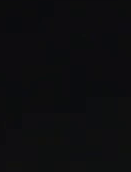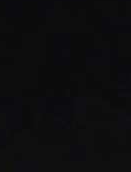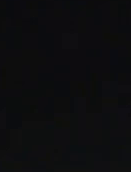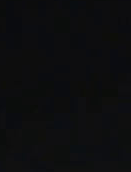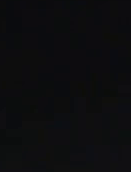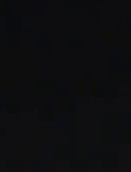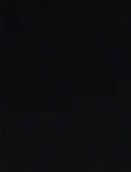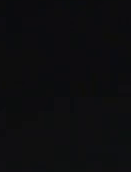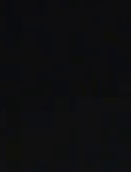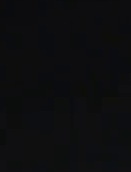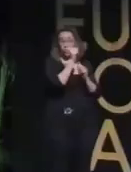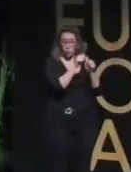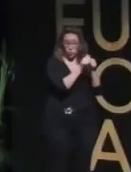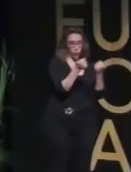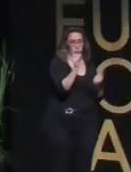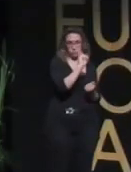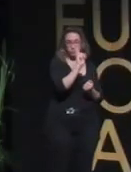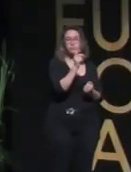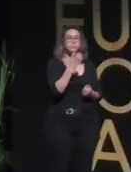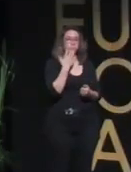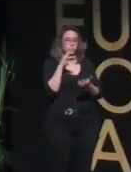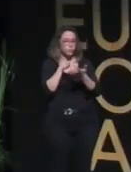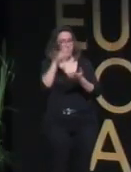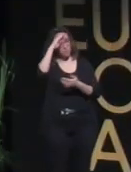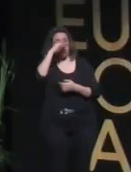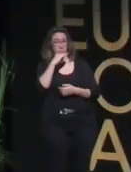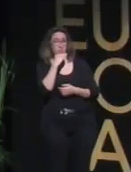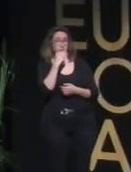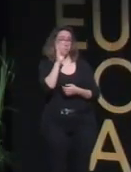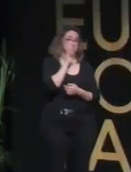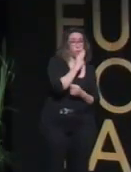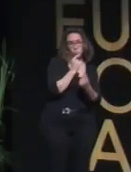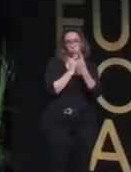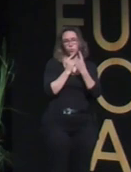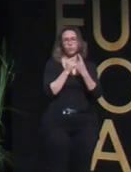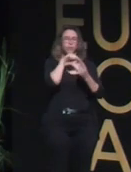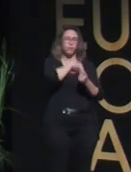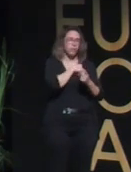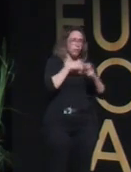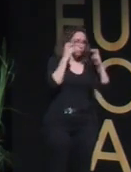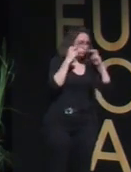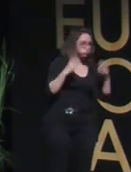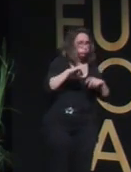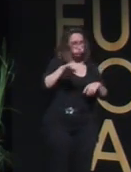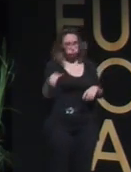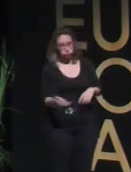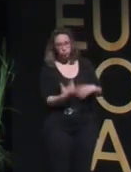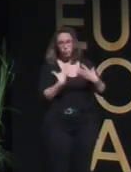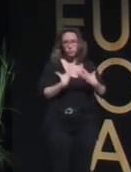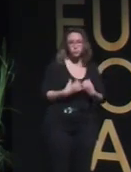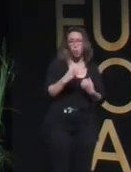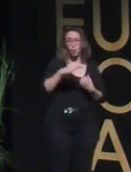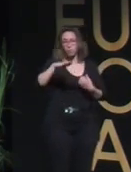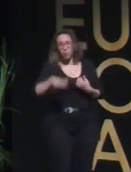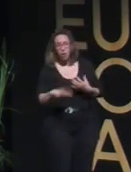ejemplo, cuando uno de los padres está sobradamente cansado, estresado, depresión, de baja laboral, en